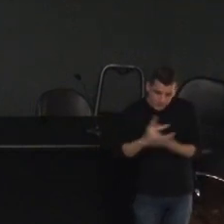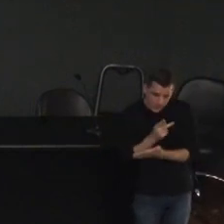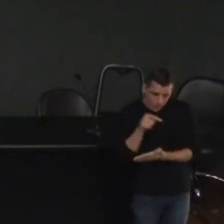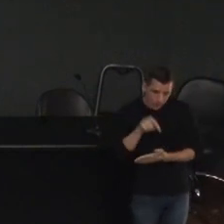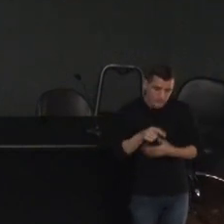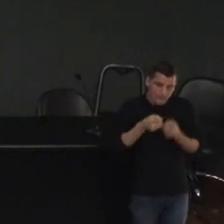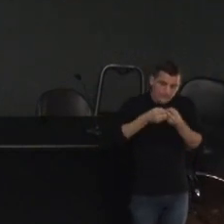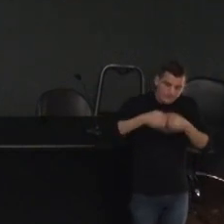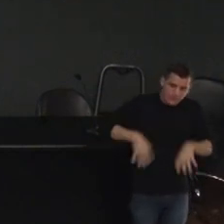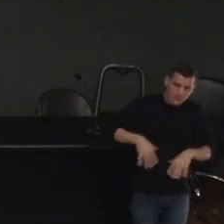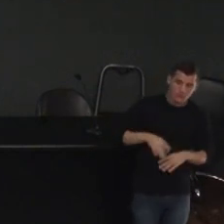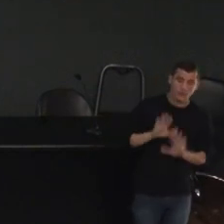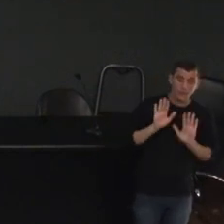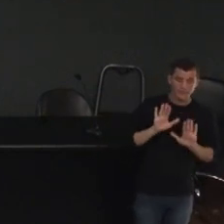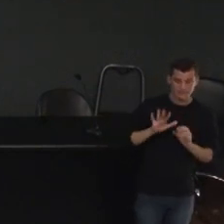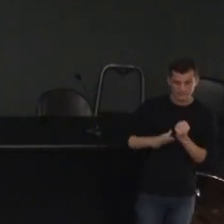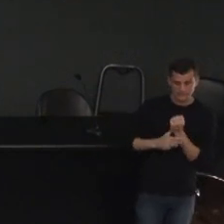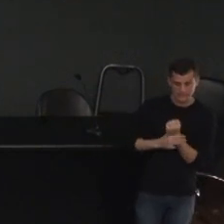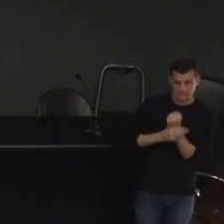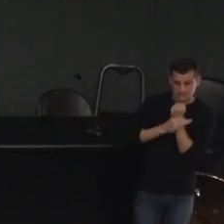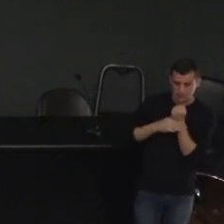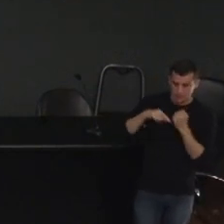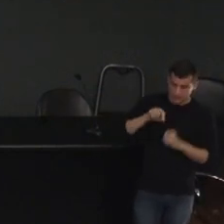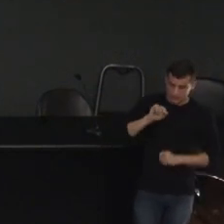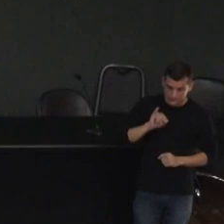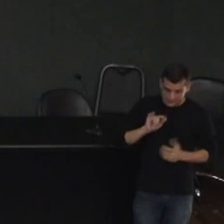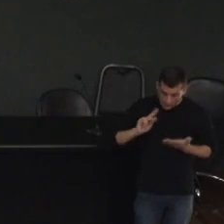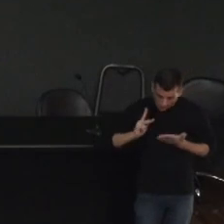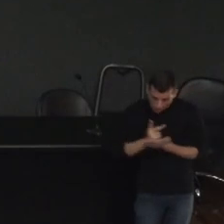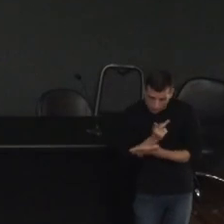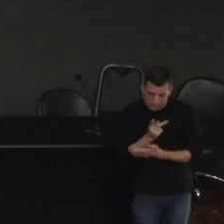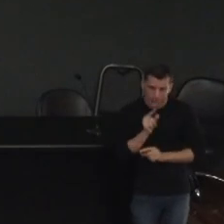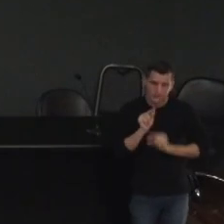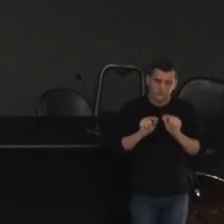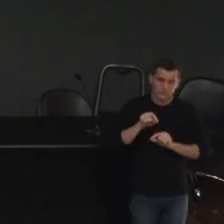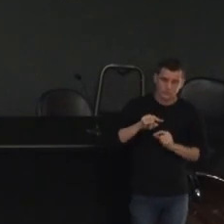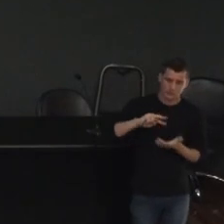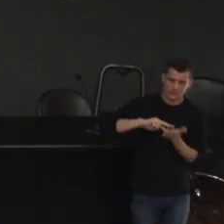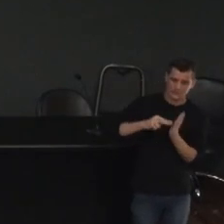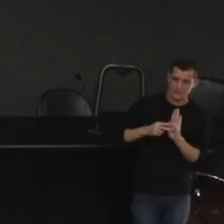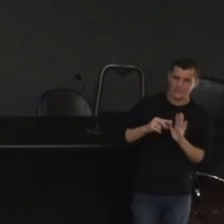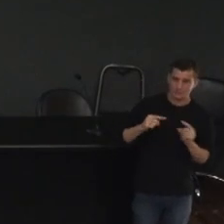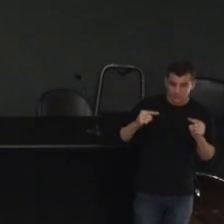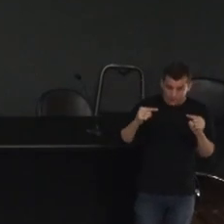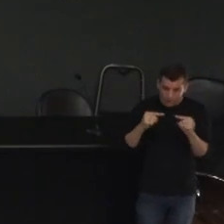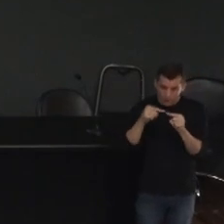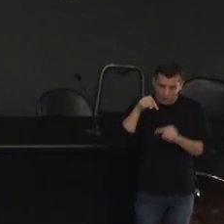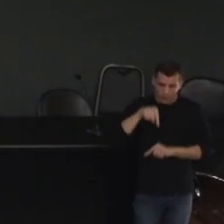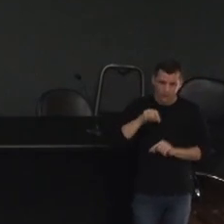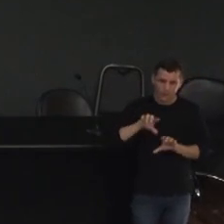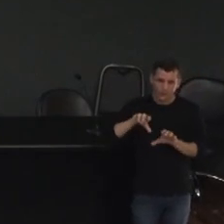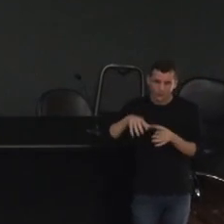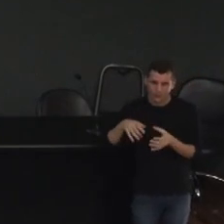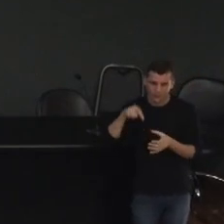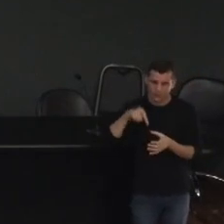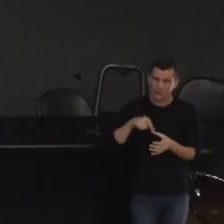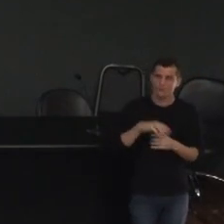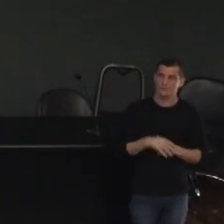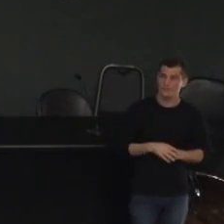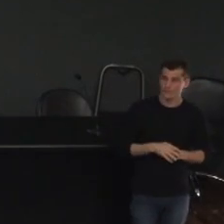tem que conter para que seja classificado como um incidente de segurança ocorrência constatada pela